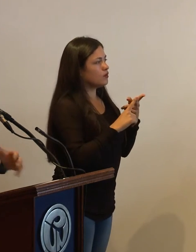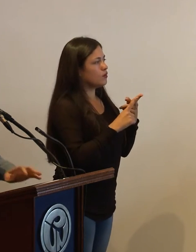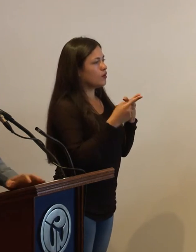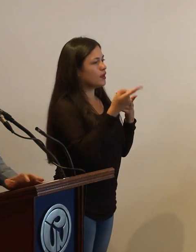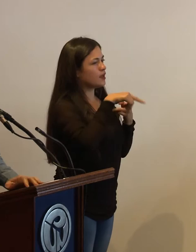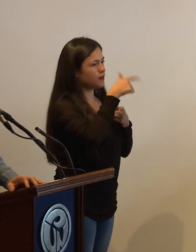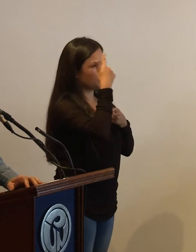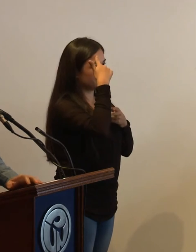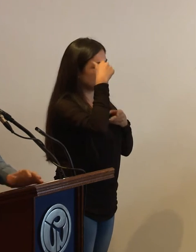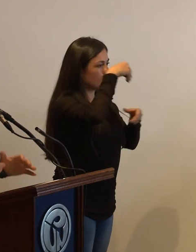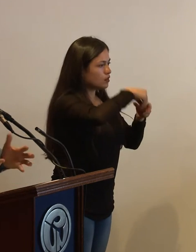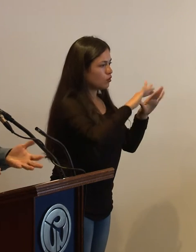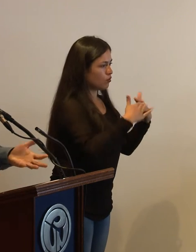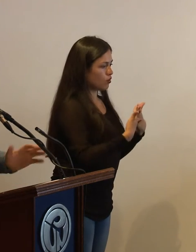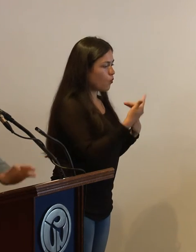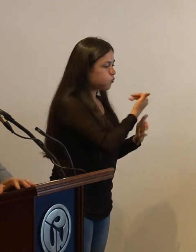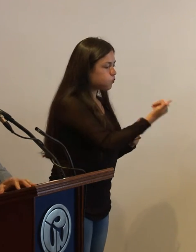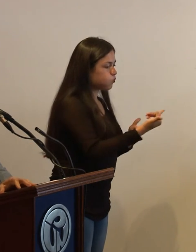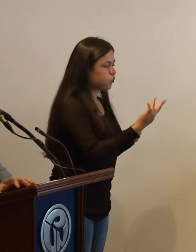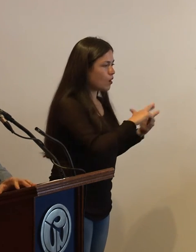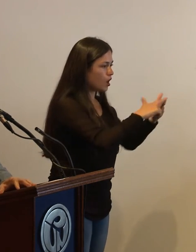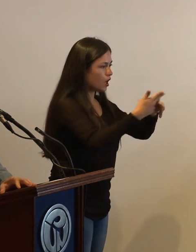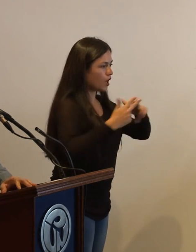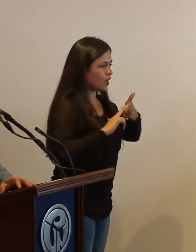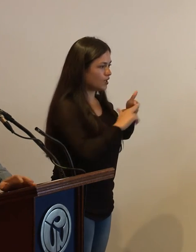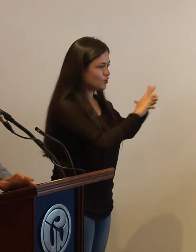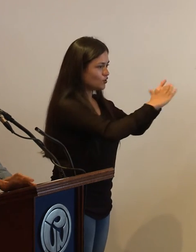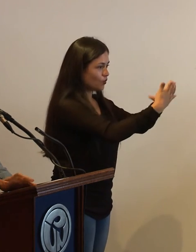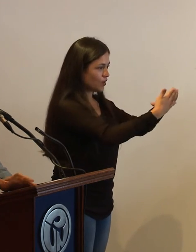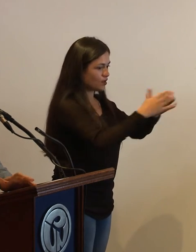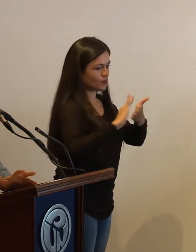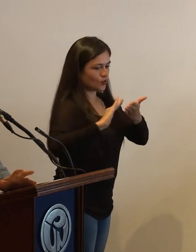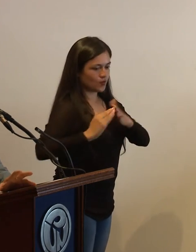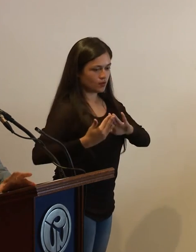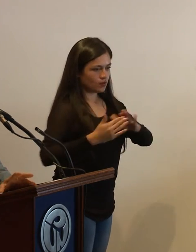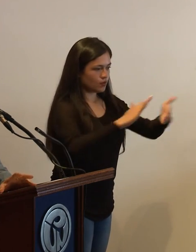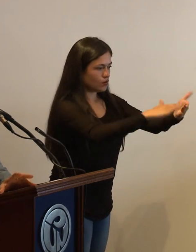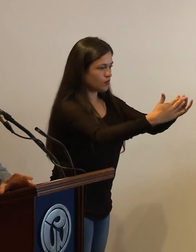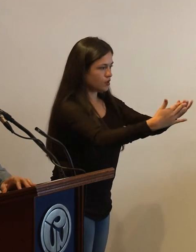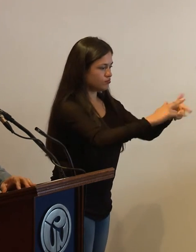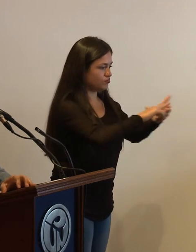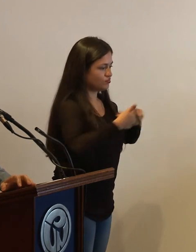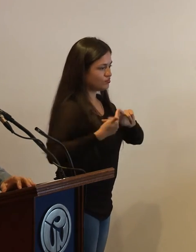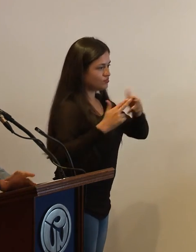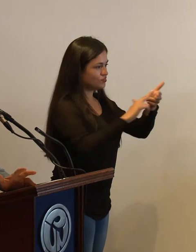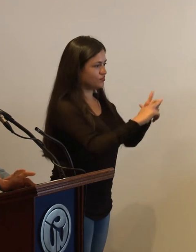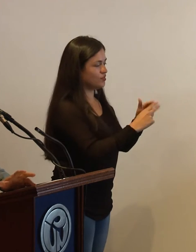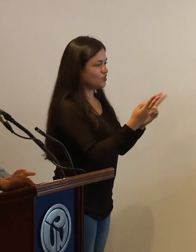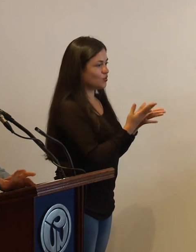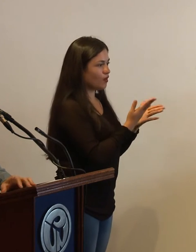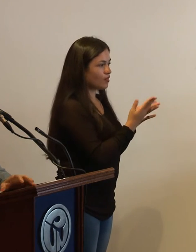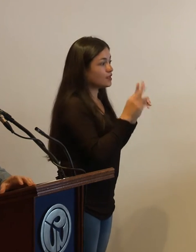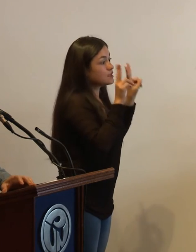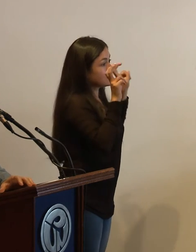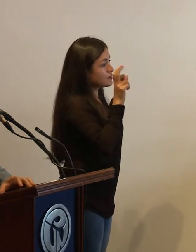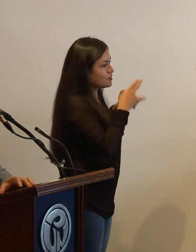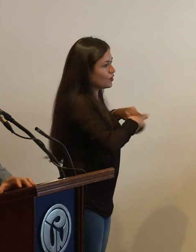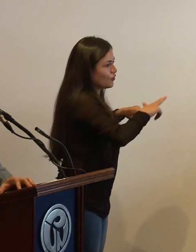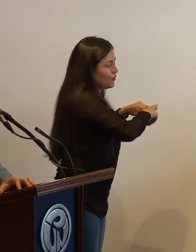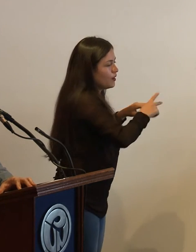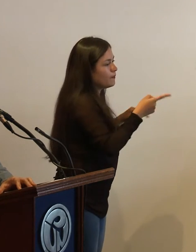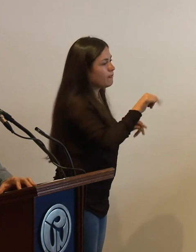generar relaciones entre las comunidades, digamos, los estudiantes regulares, pero también los otros